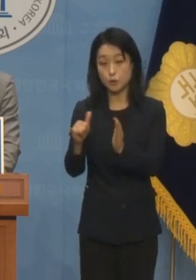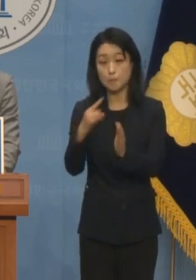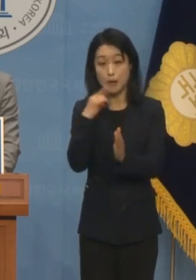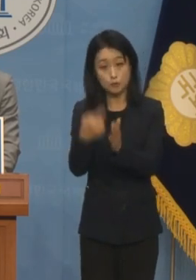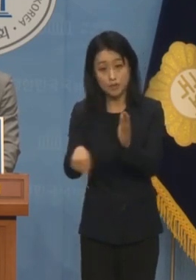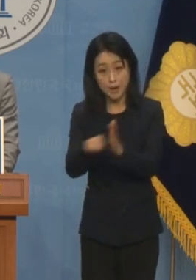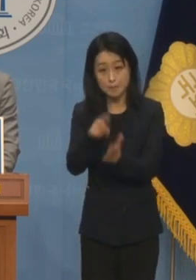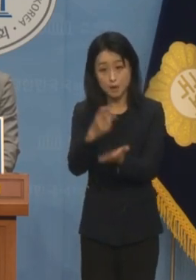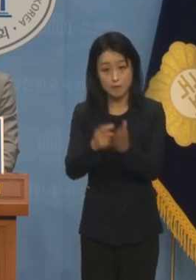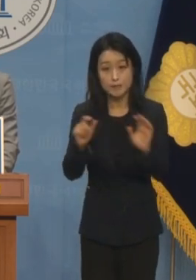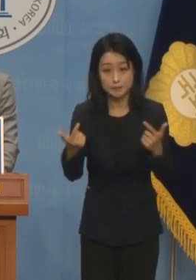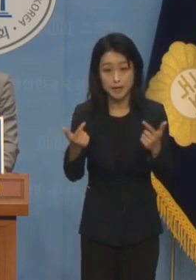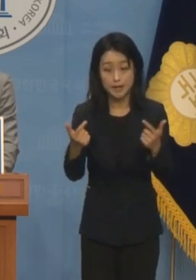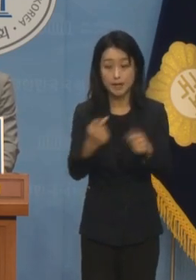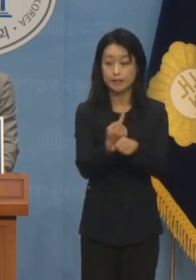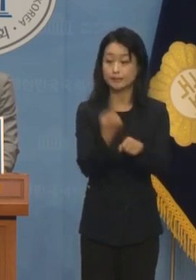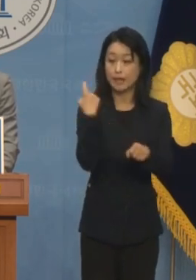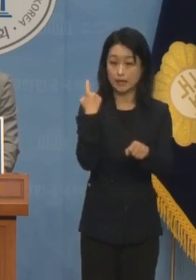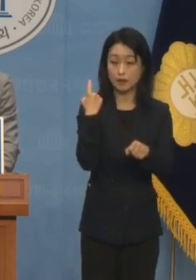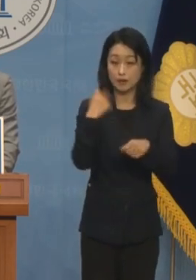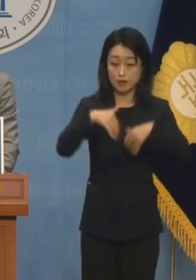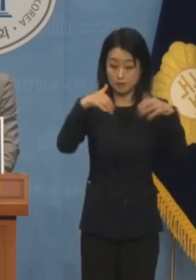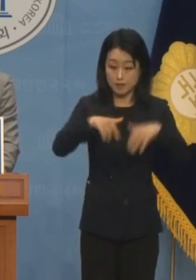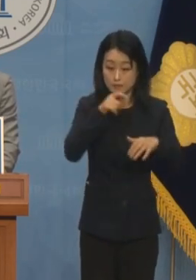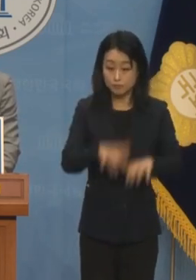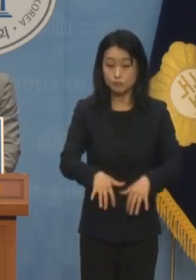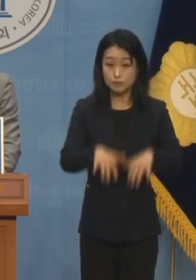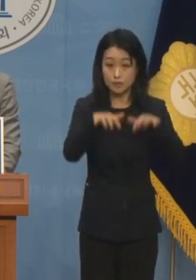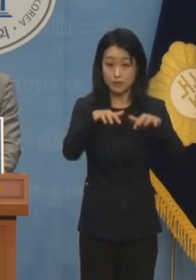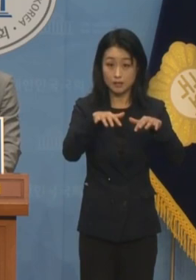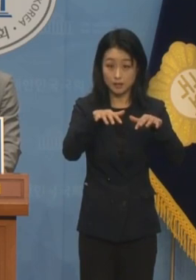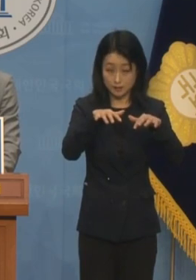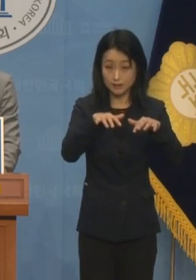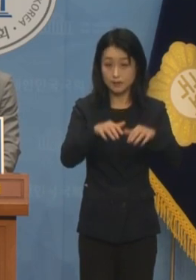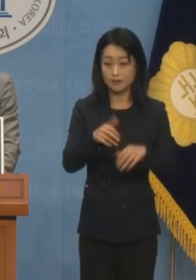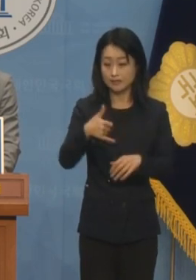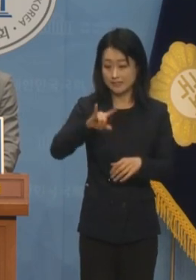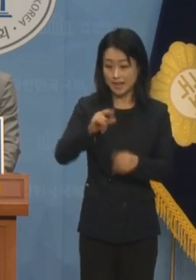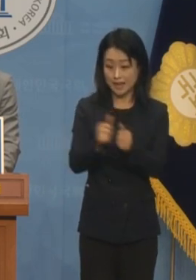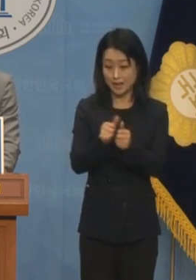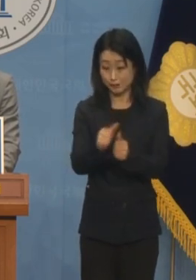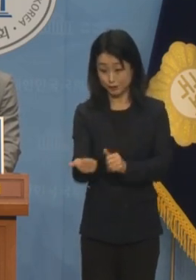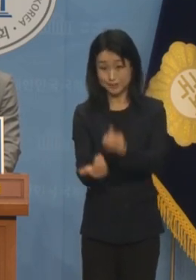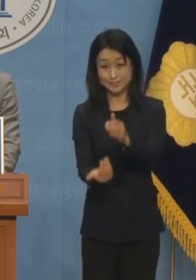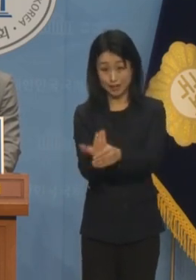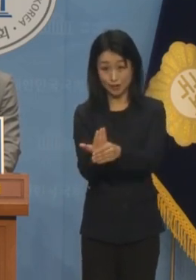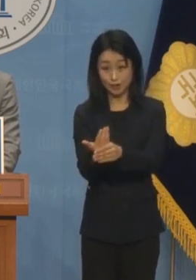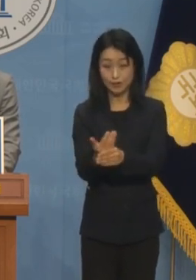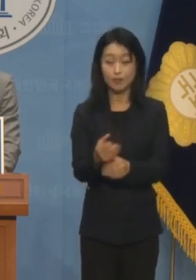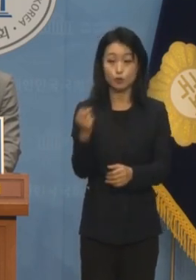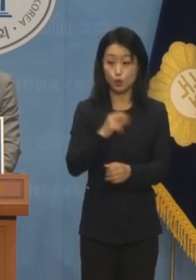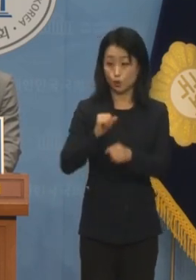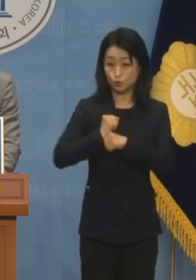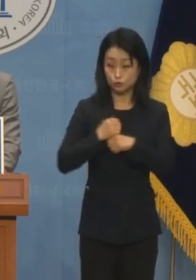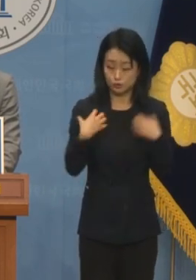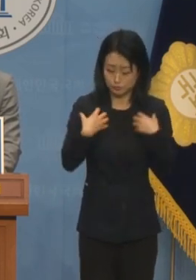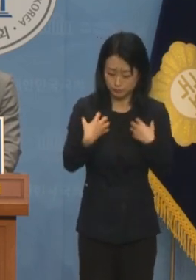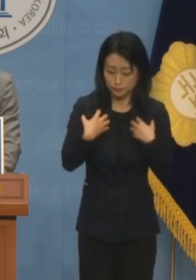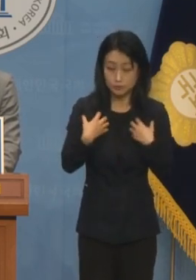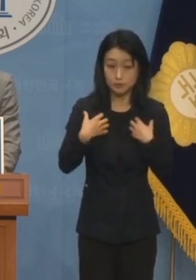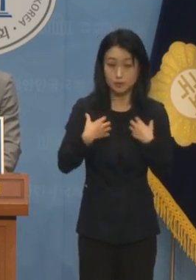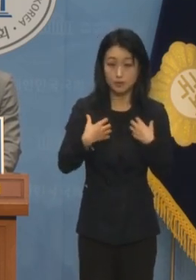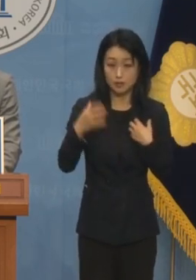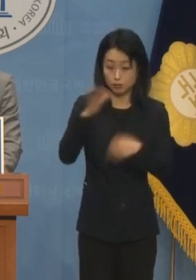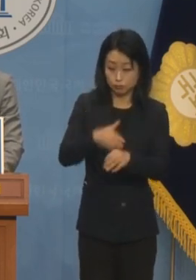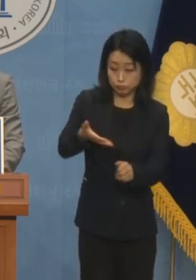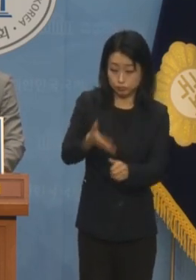법이 아닙니다. 작년 수해복구 작업 중 사망한 체해병의 유가족, 최근 얼차려 중 숨진 훈련병의 유가족